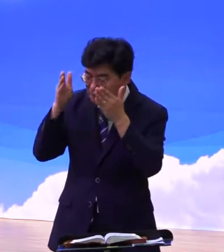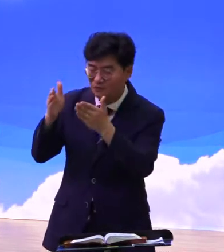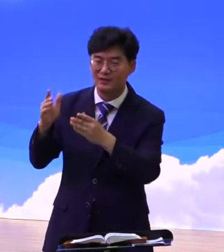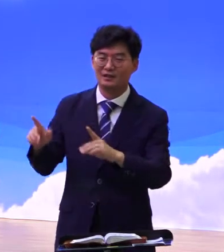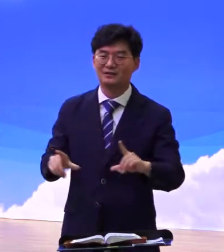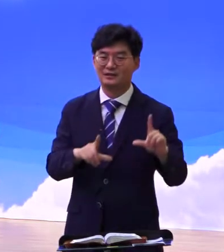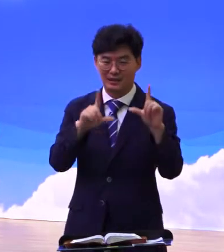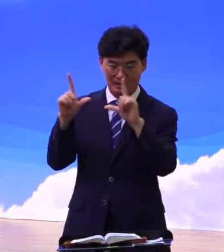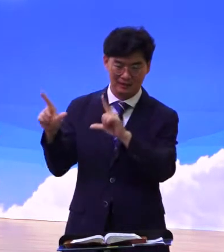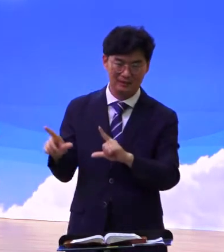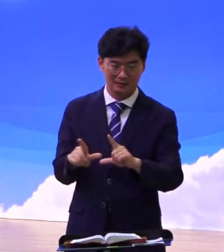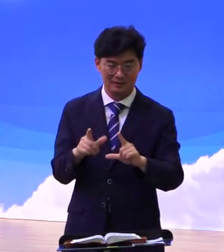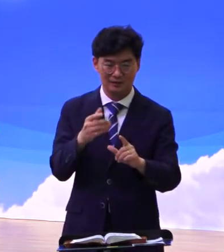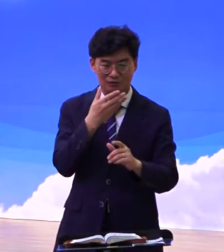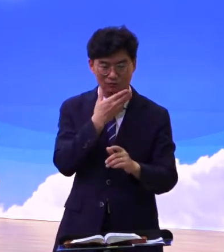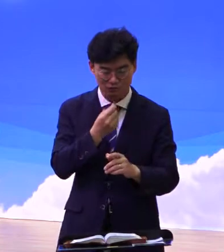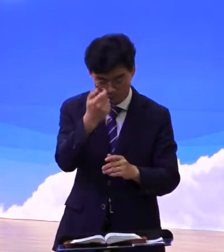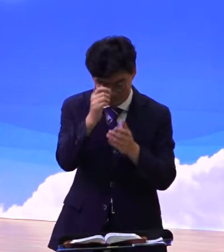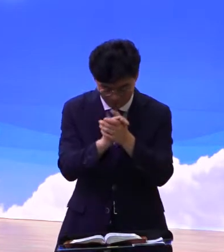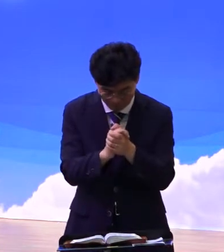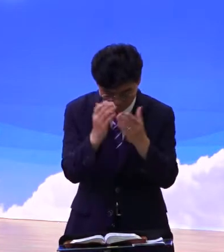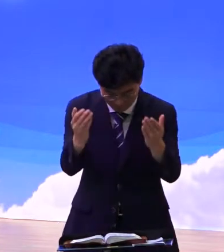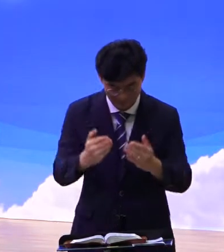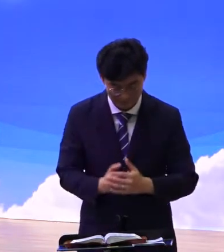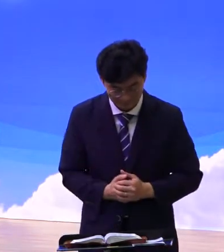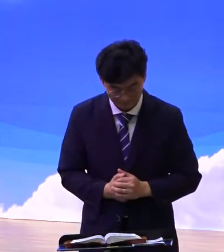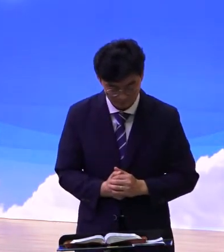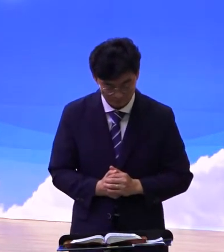주님의 이름으로 축복합니다. 기도하겠습니다.